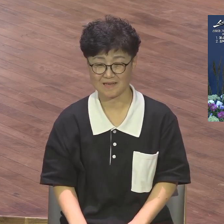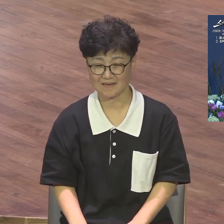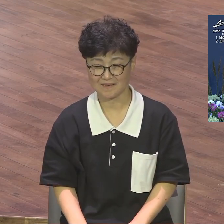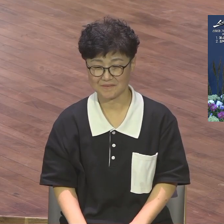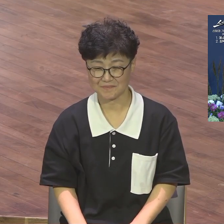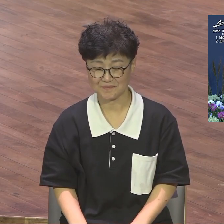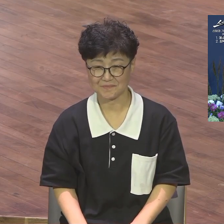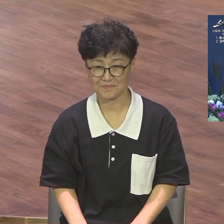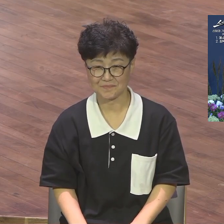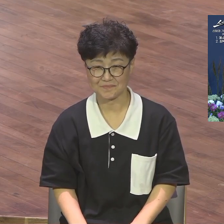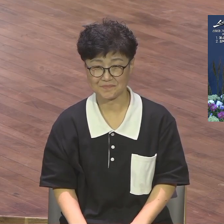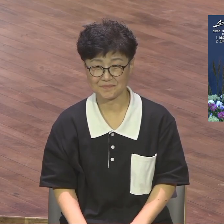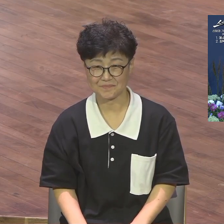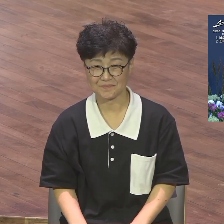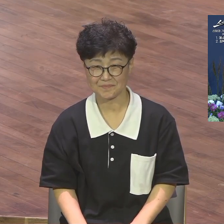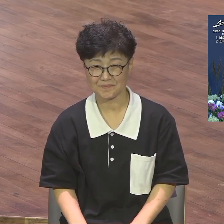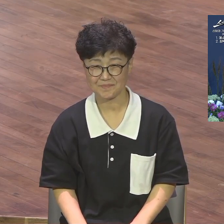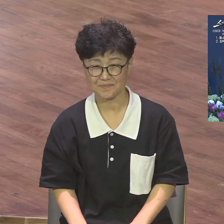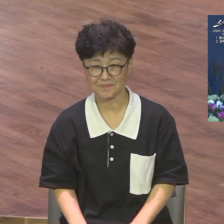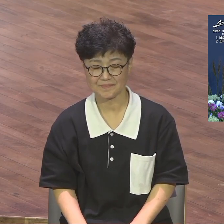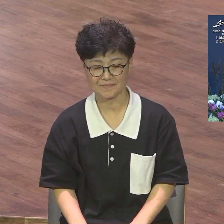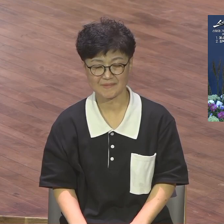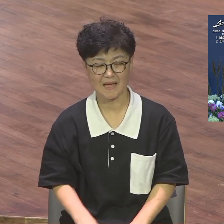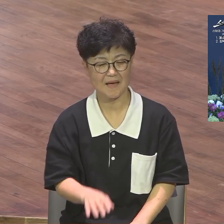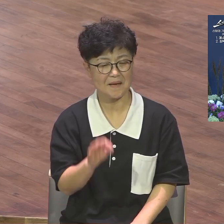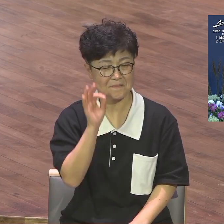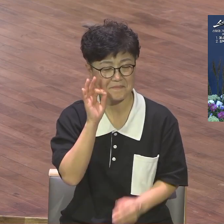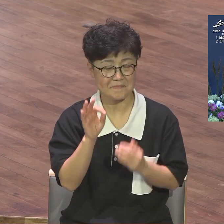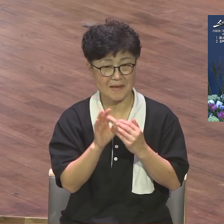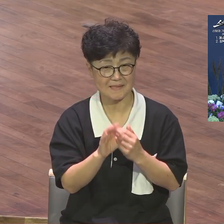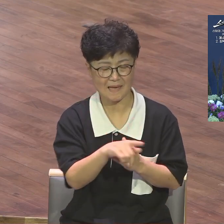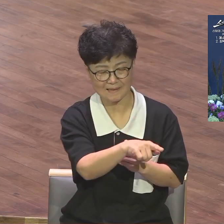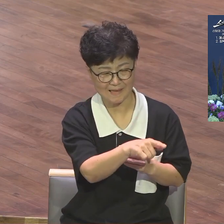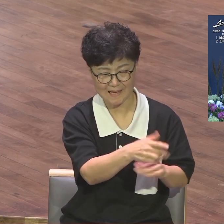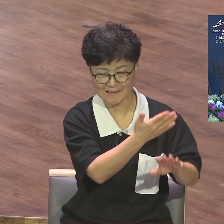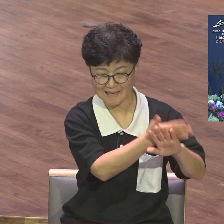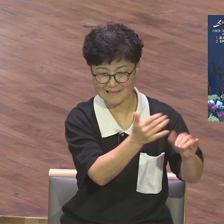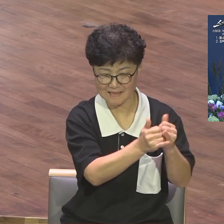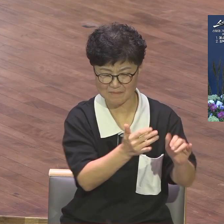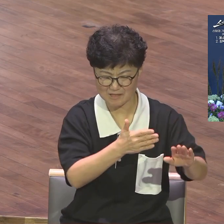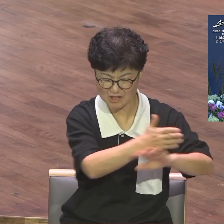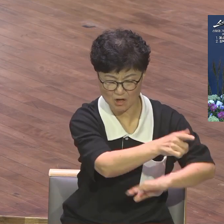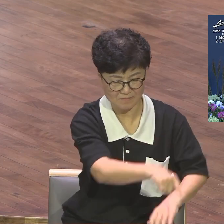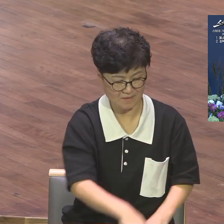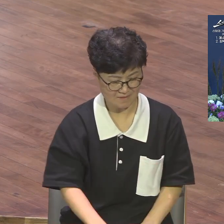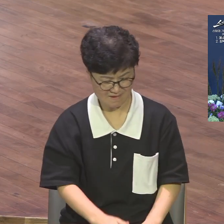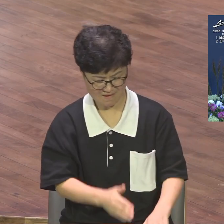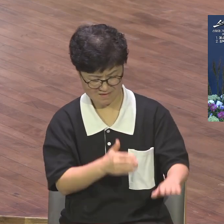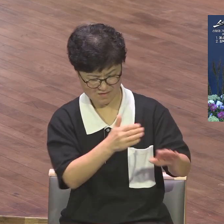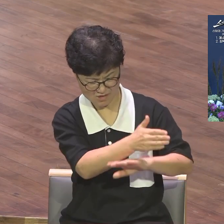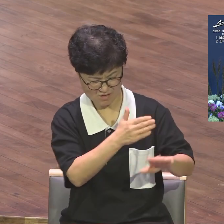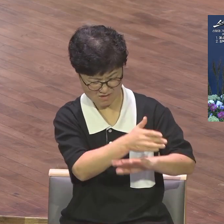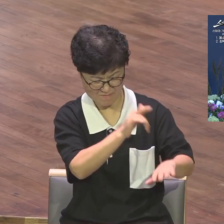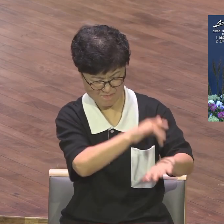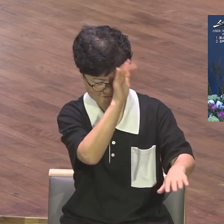상대방이 늦으면은 저는 게으른 유전자야. 근데 내가 늦으면 너무 특별하게 오늘 특별히 바빴어.